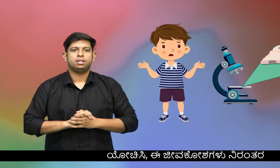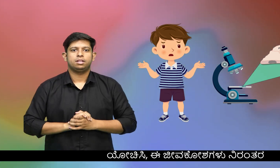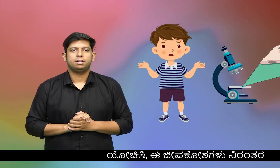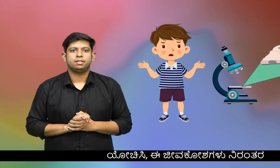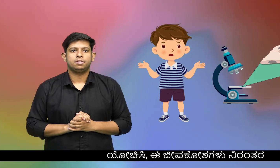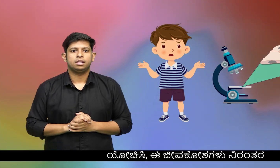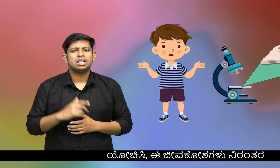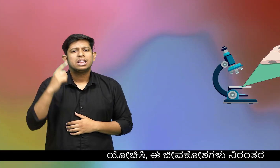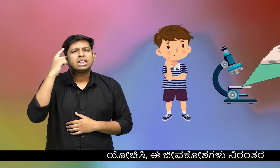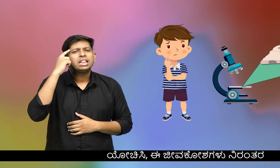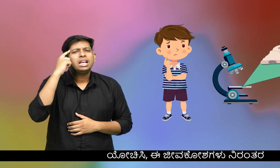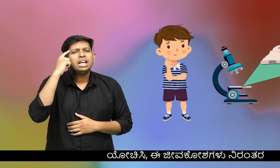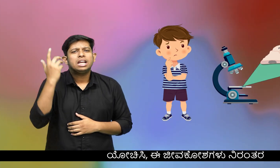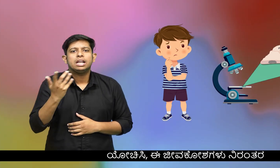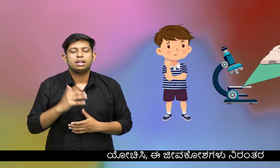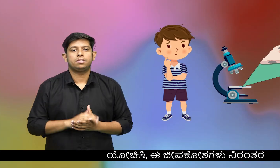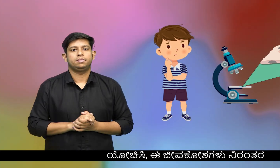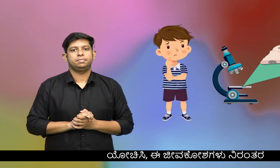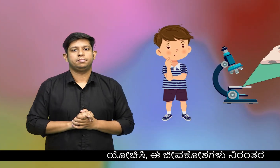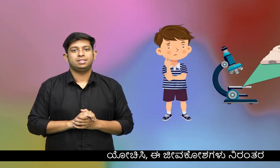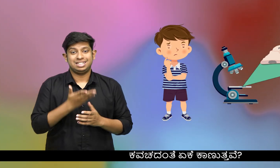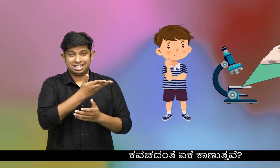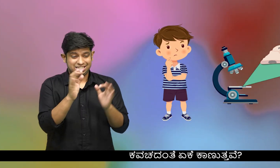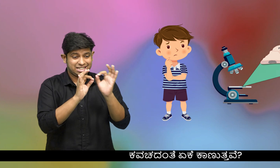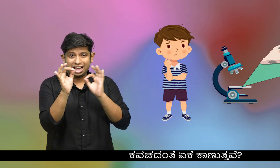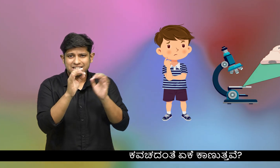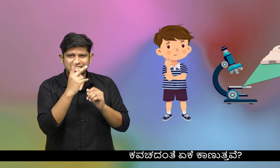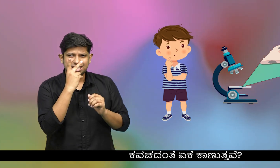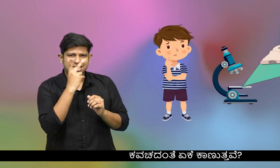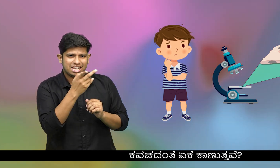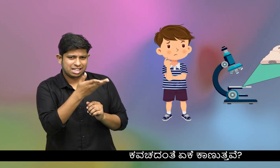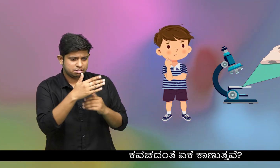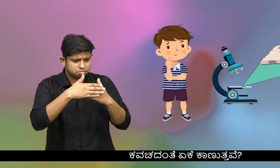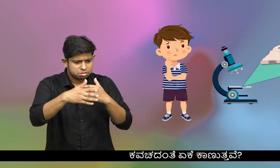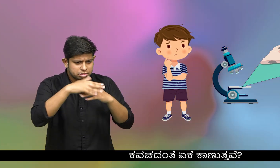ಯೋಚಿಸಿ, ಈ ಜೀವಕೋಶಗಳು ನಿರಂತರ ಕವಚದಂತೆ ಏಕೆ ಕಾಣುತ್ತವೆ?